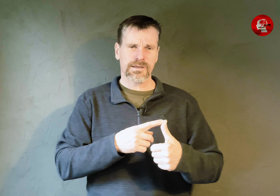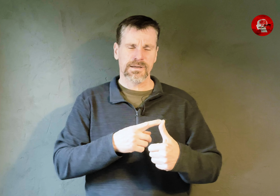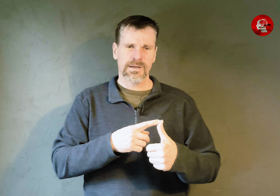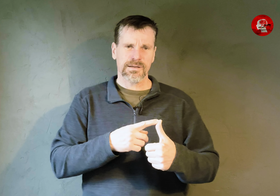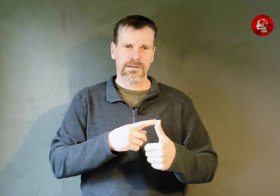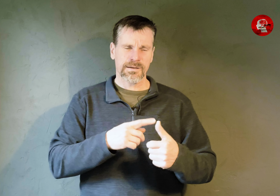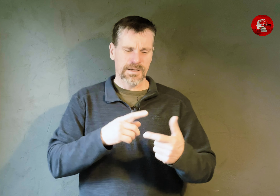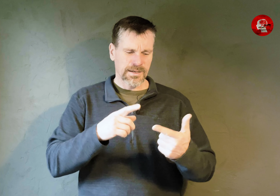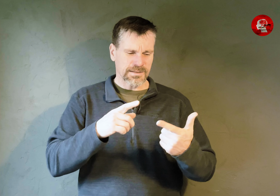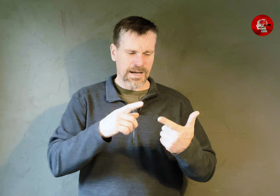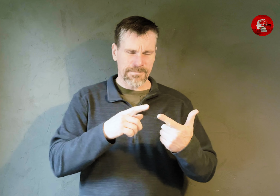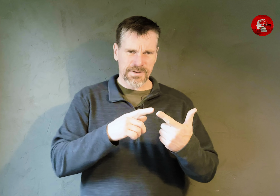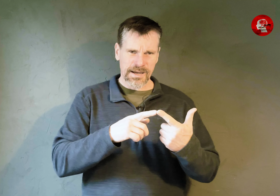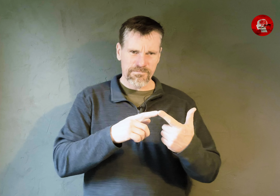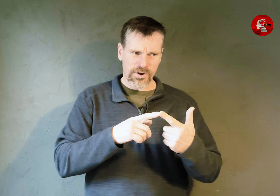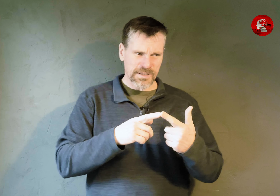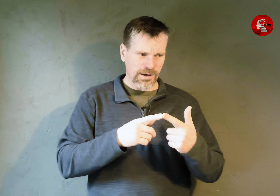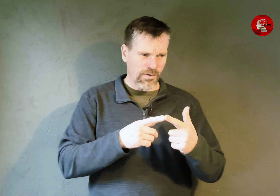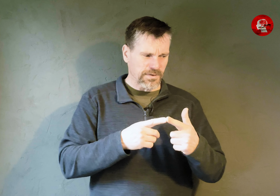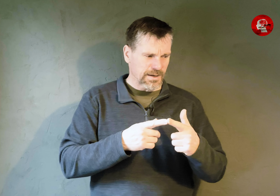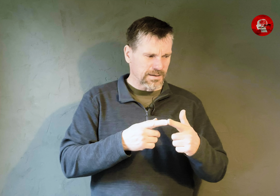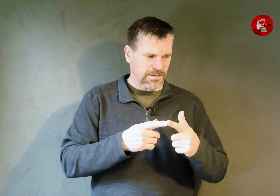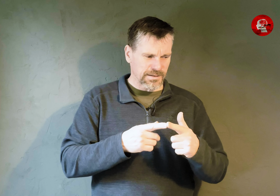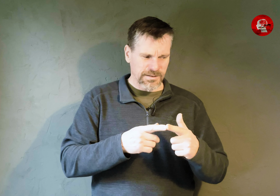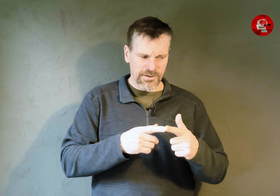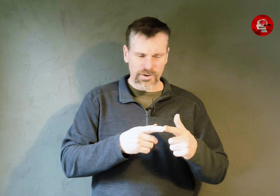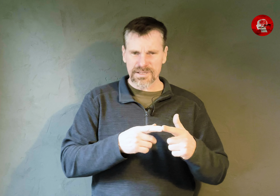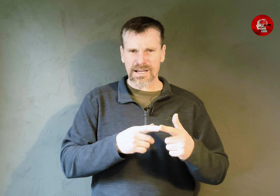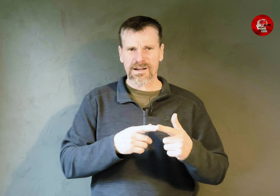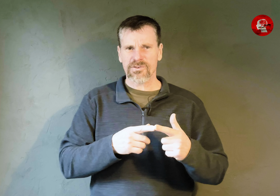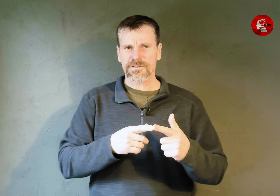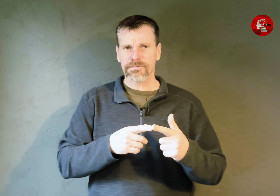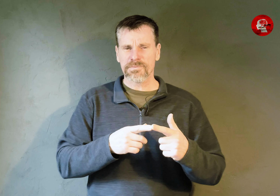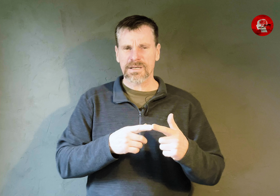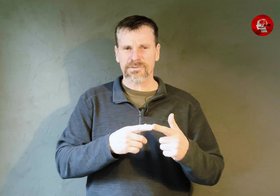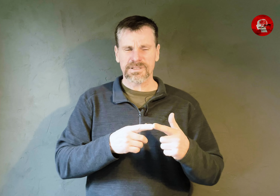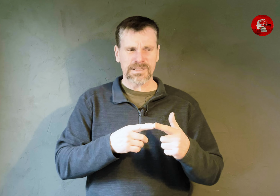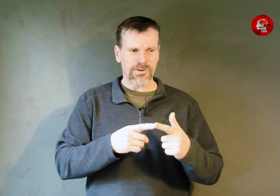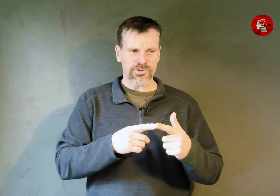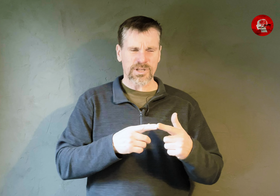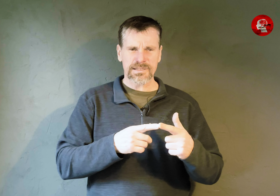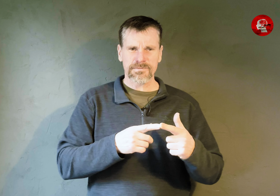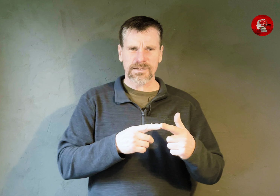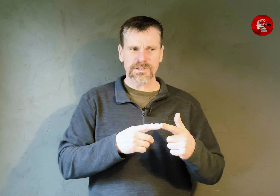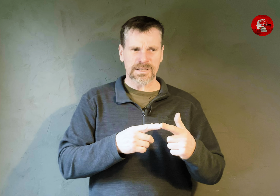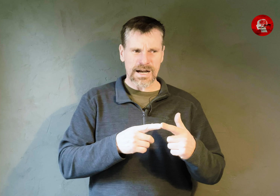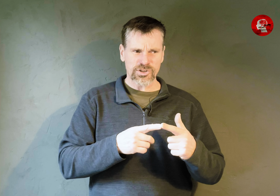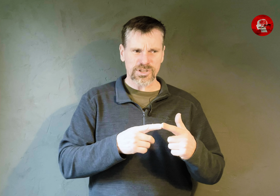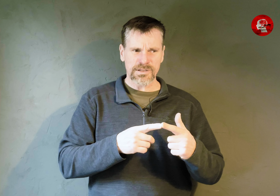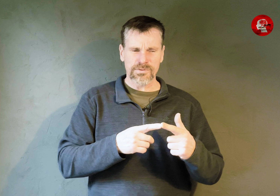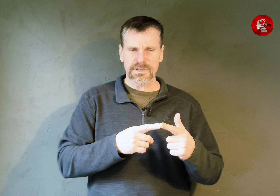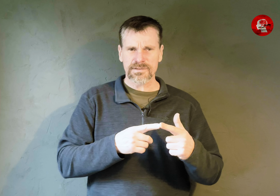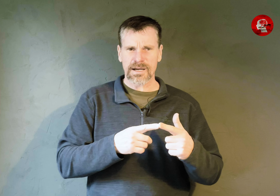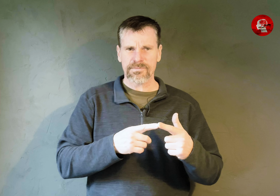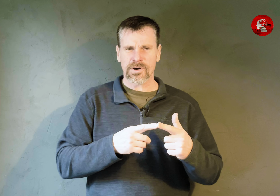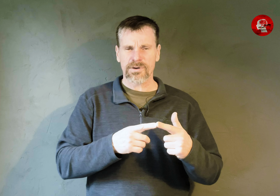die haben keinen bock darauf neue sachen auszuprobieren und die auch einen start zu bringen und den arsch in der hose zu haben auch